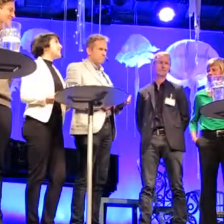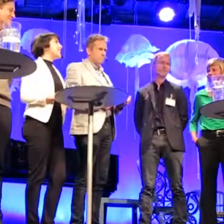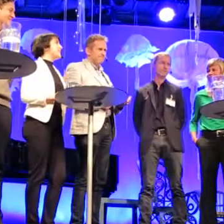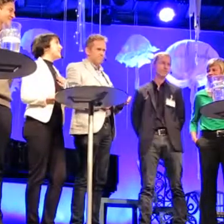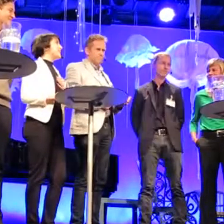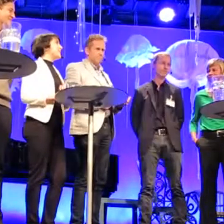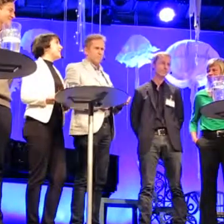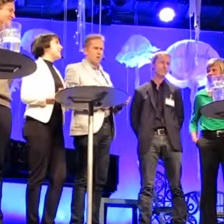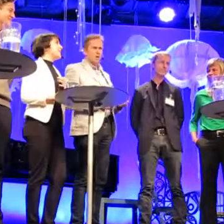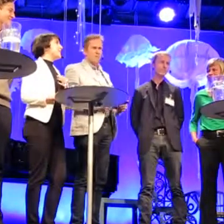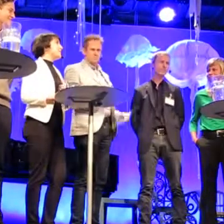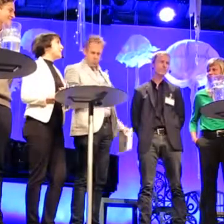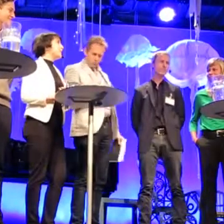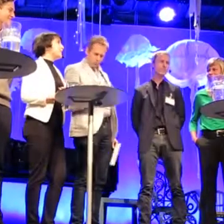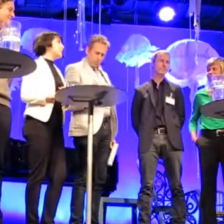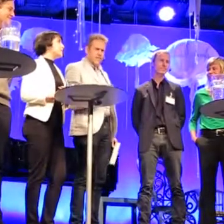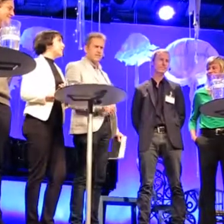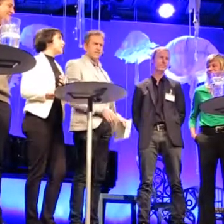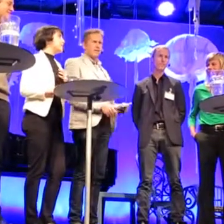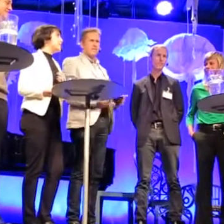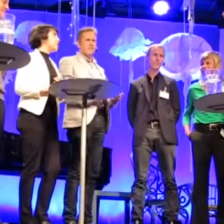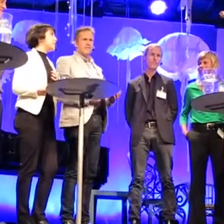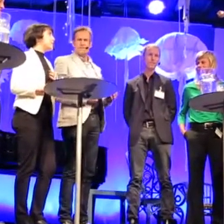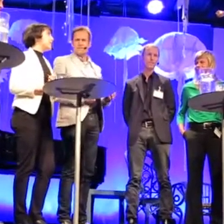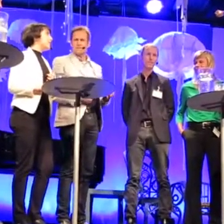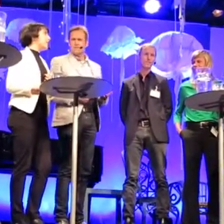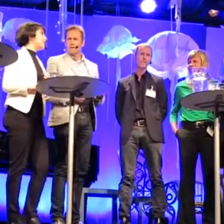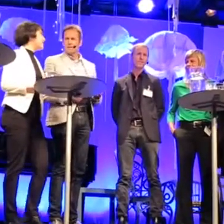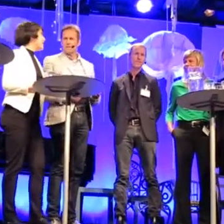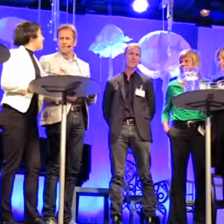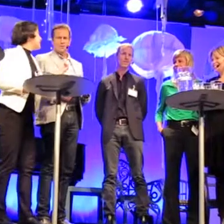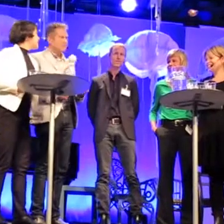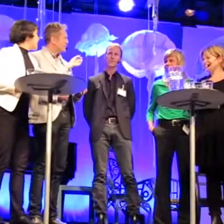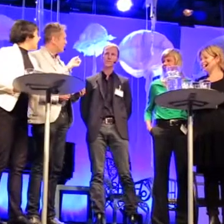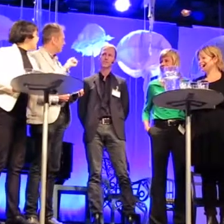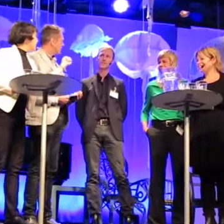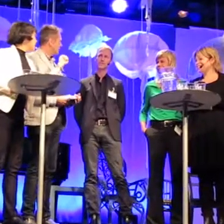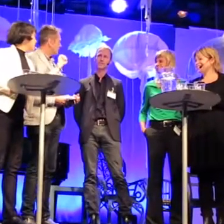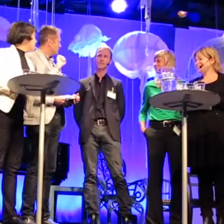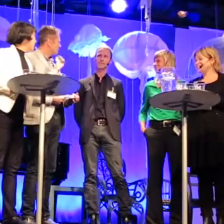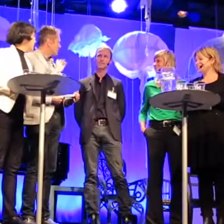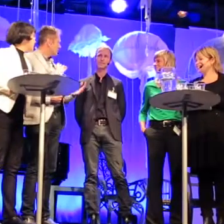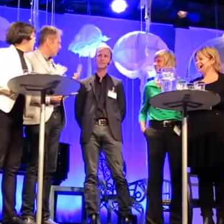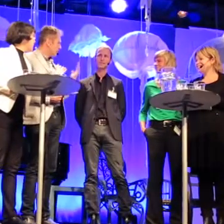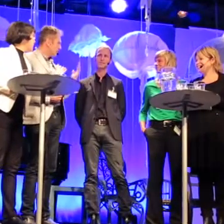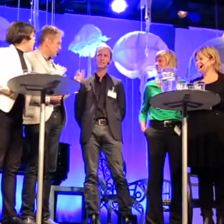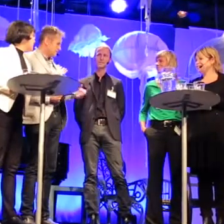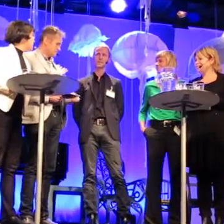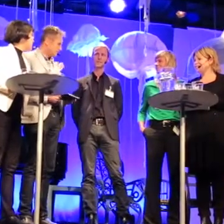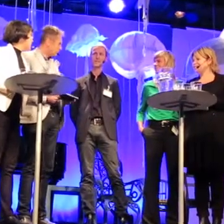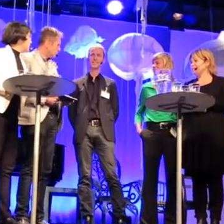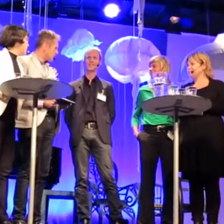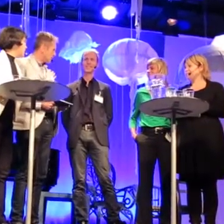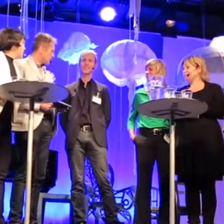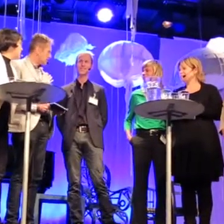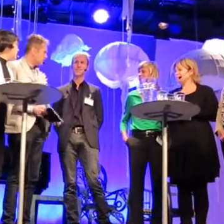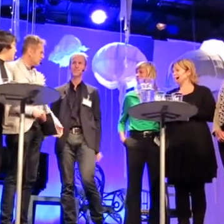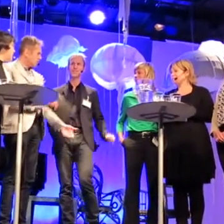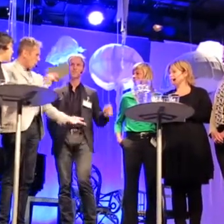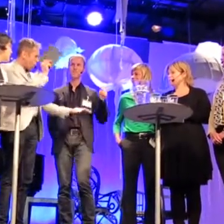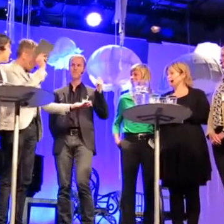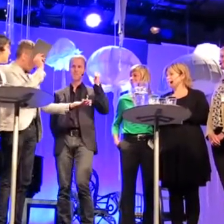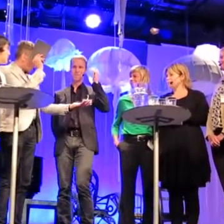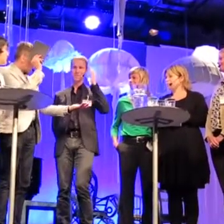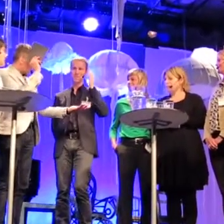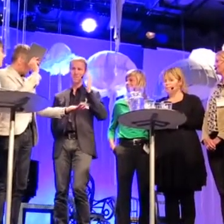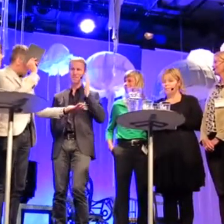känner att alltså, jag har en inbyggd klocka i mina hormoner som kommer att tala om för dig. Ja. Nej men okej, vi börjar härifrån då. Du får en minut,